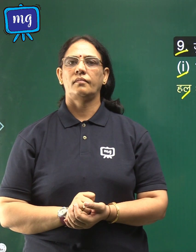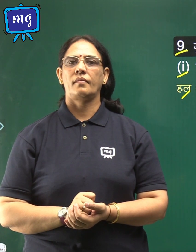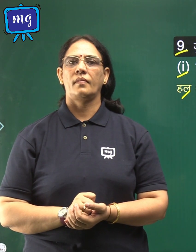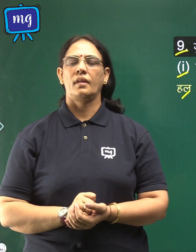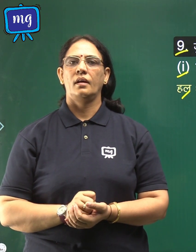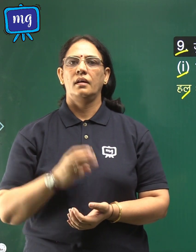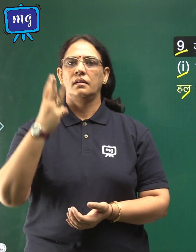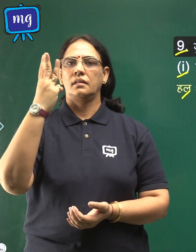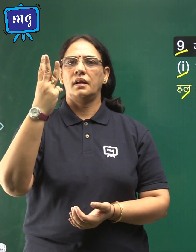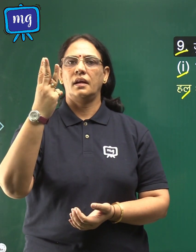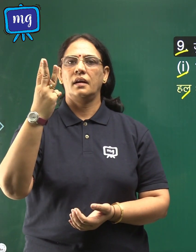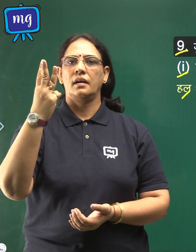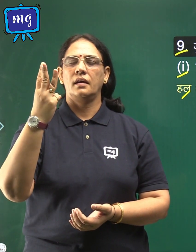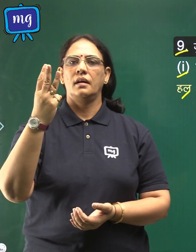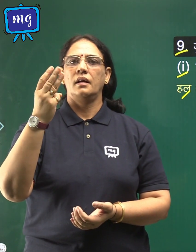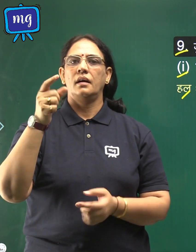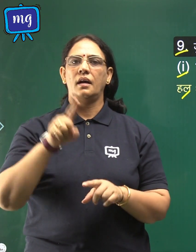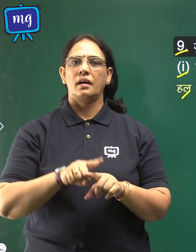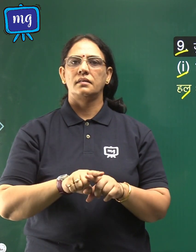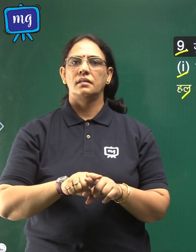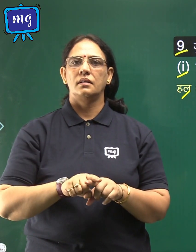3x कॉमन लेंगे,